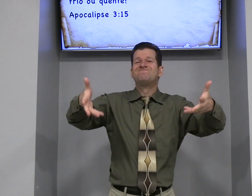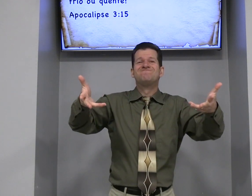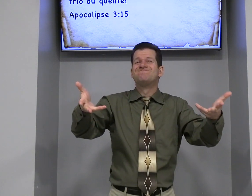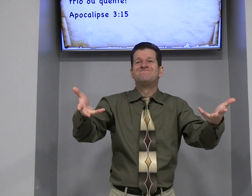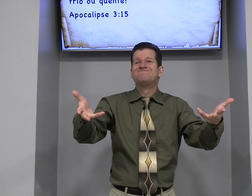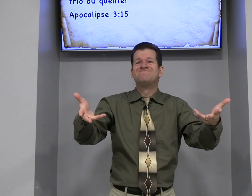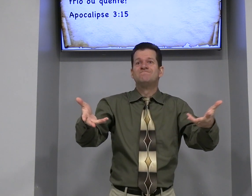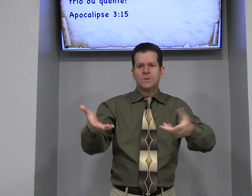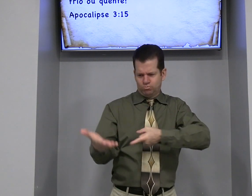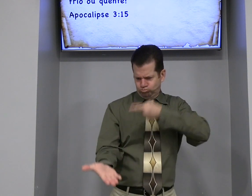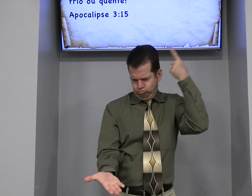boca.